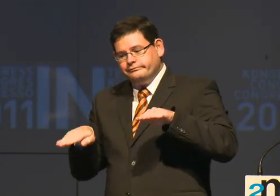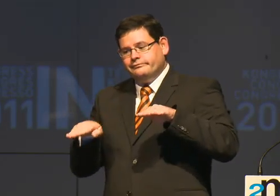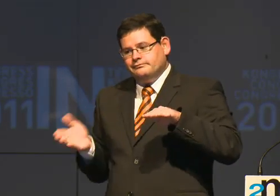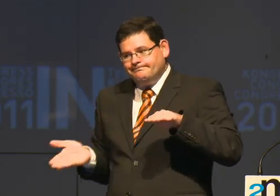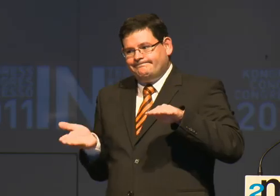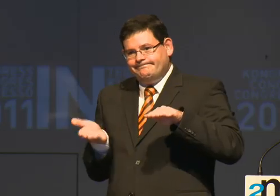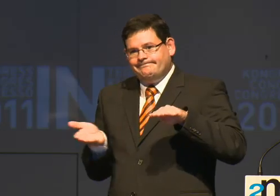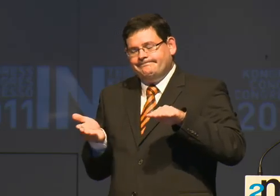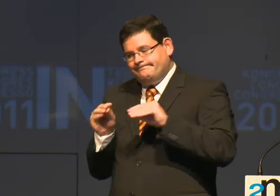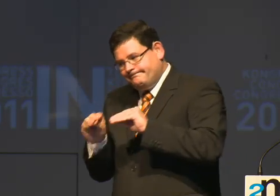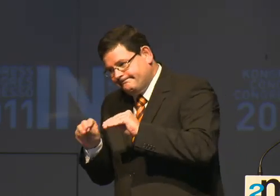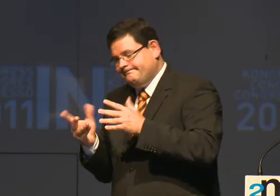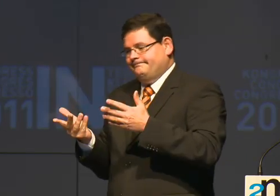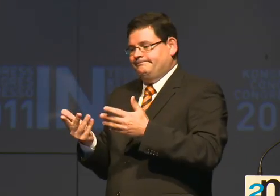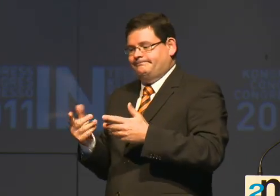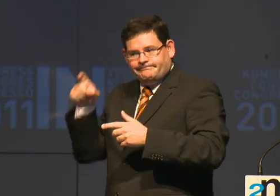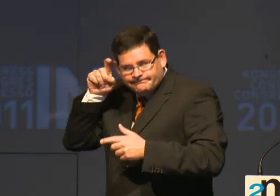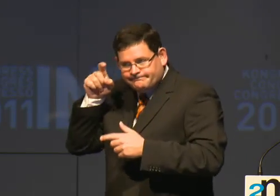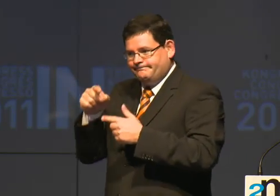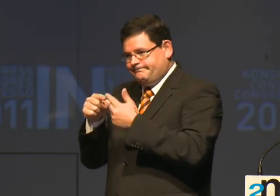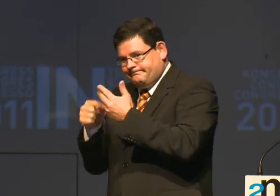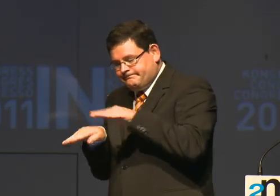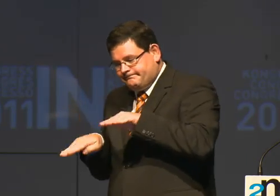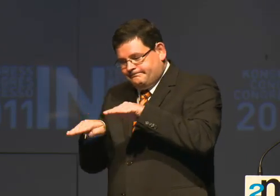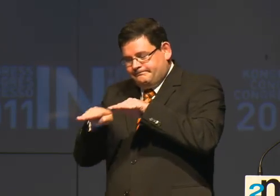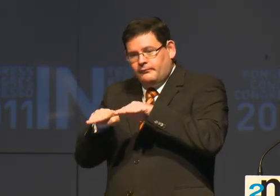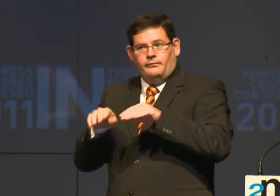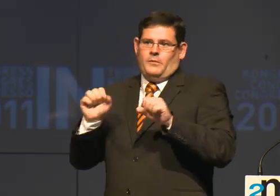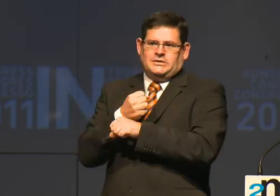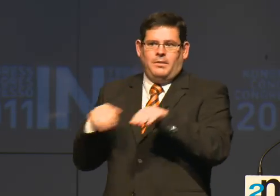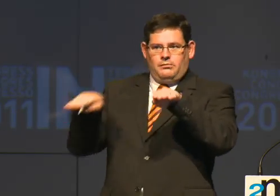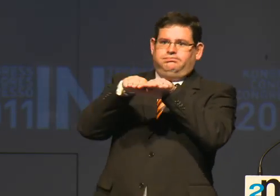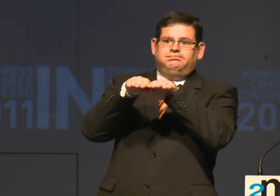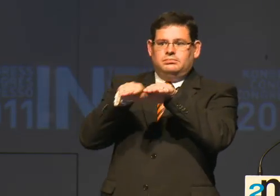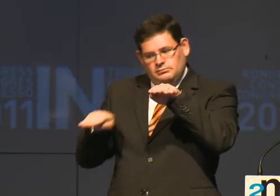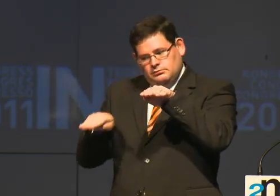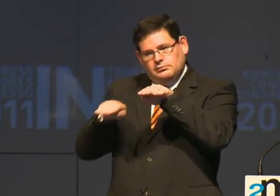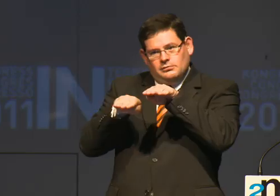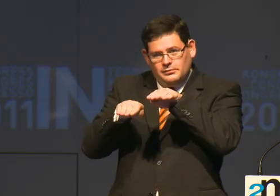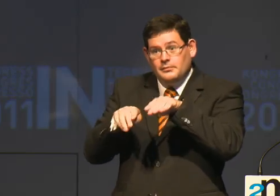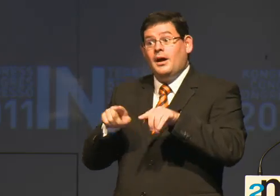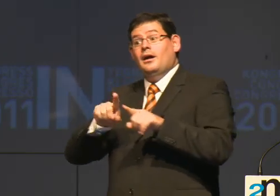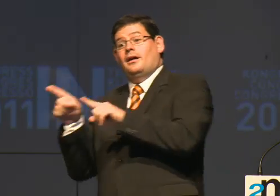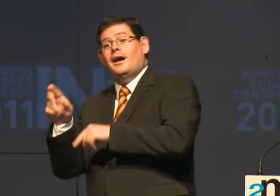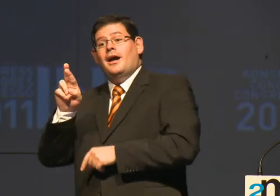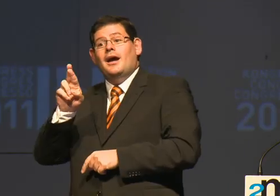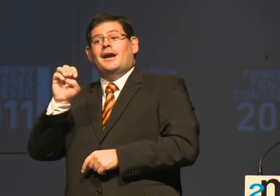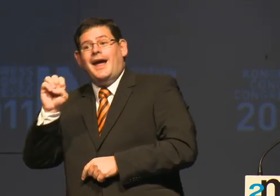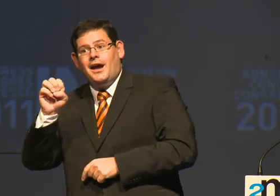toute cette adaptation doit être présente. On doit pouvoir promouvoir l'égalité, que les sourds aient autant de chances que les entendants, doivent